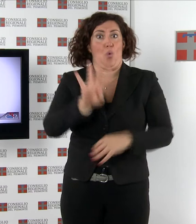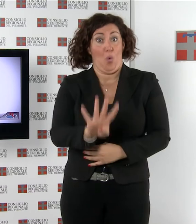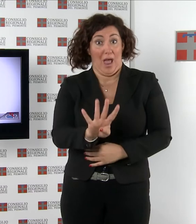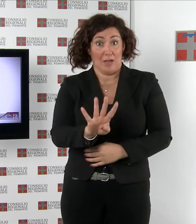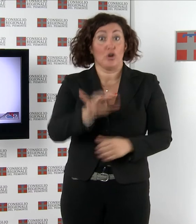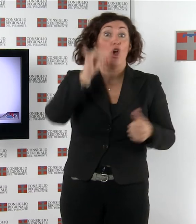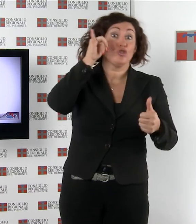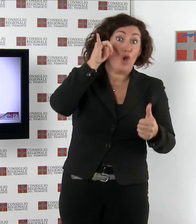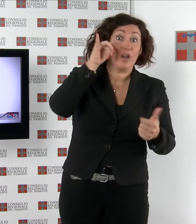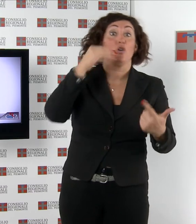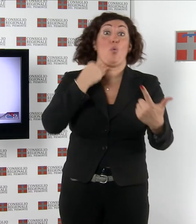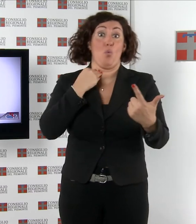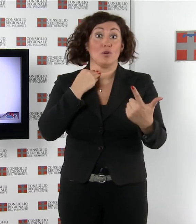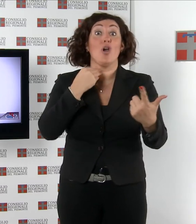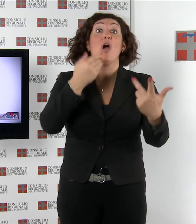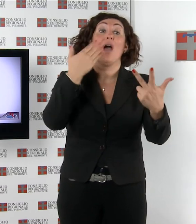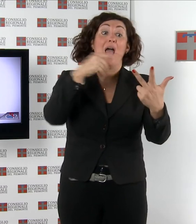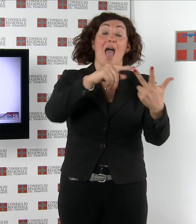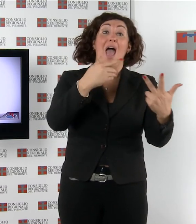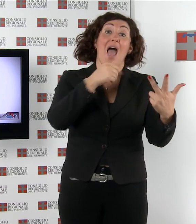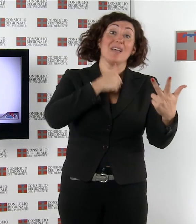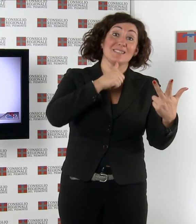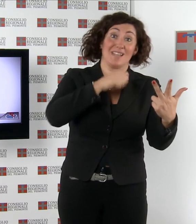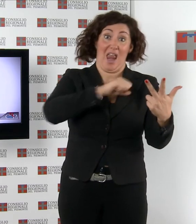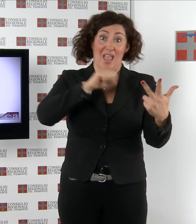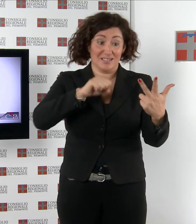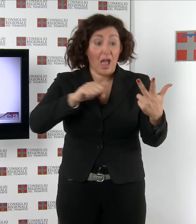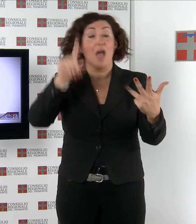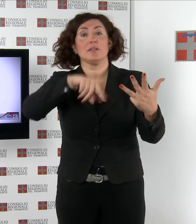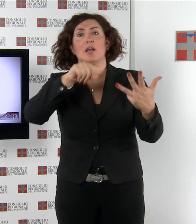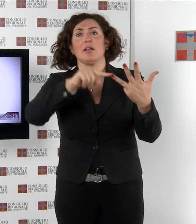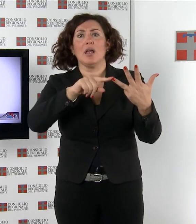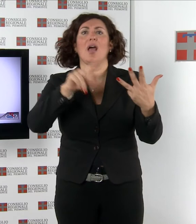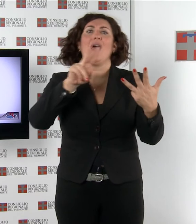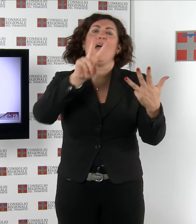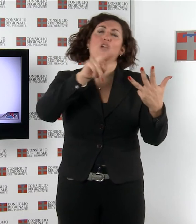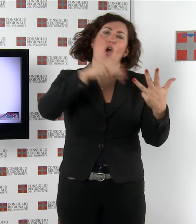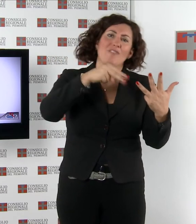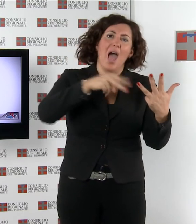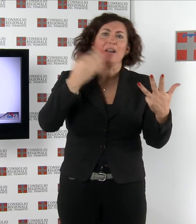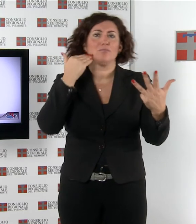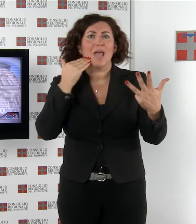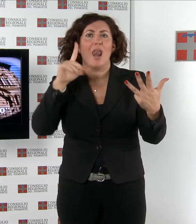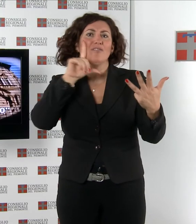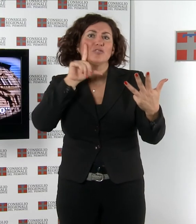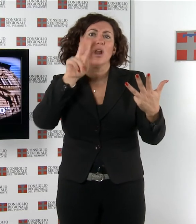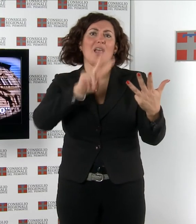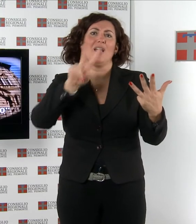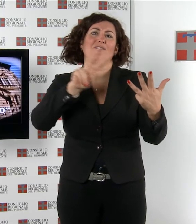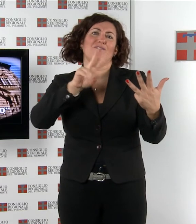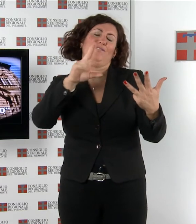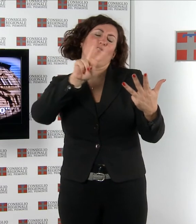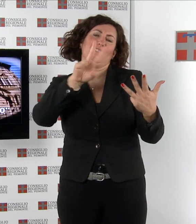piemontesi, Torino, Cuneo, Asti Alessandria e del Piemonte Orientale, attuali province di Novara, Verbano Cusio Ossola, Biella e Vercelli.